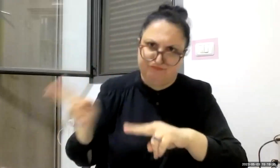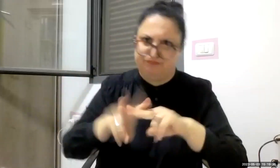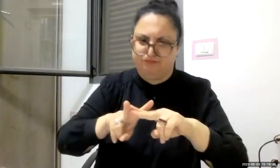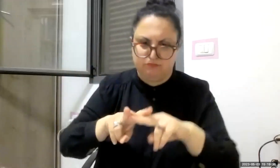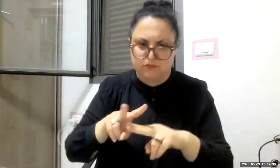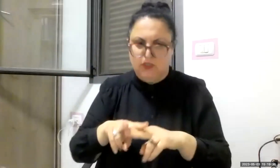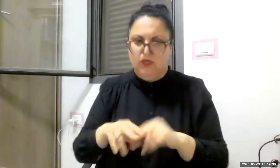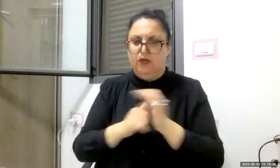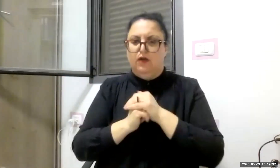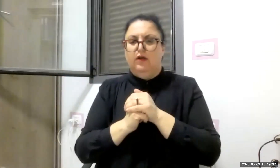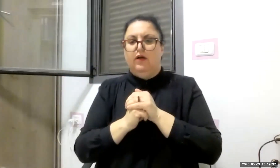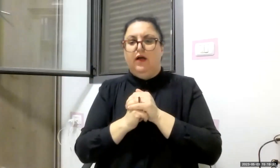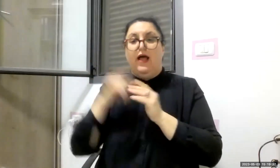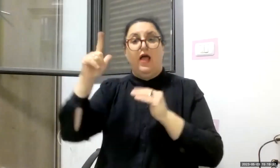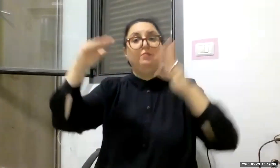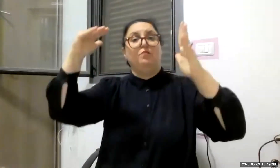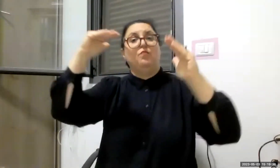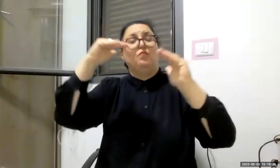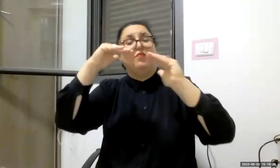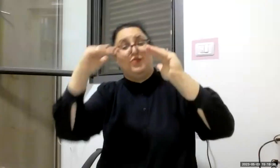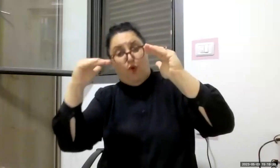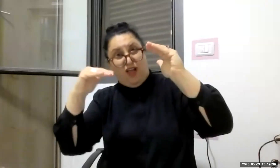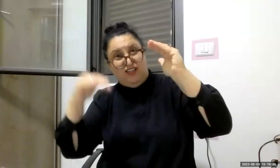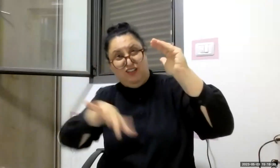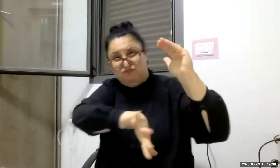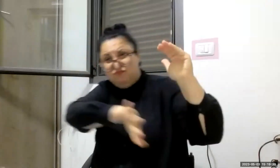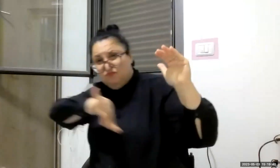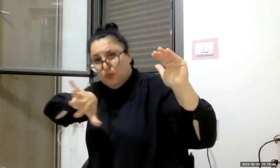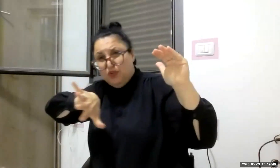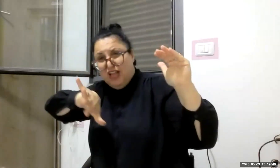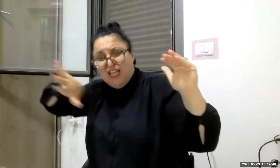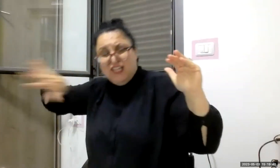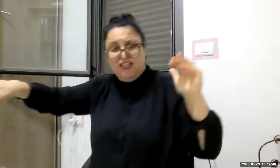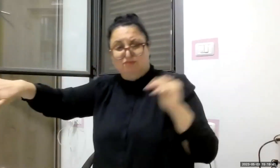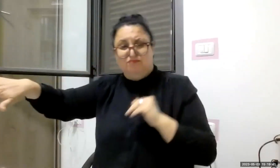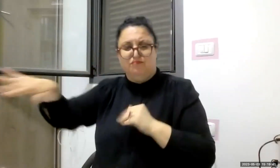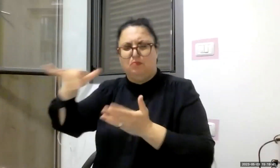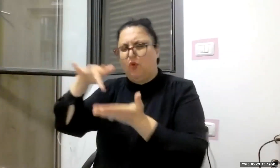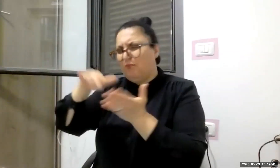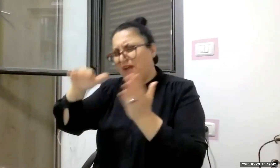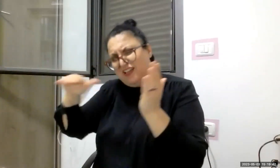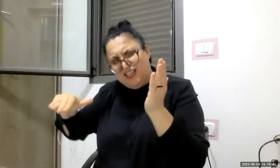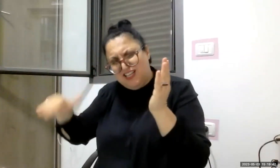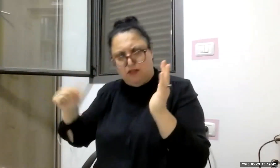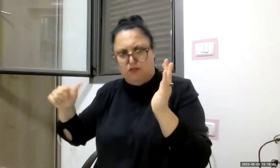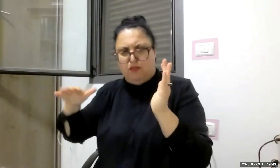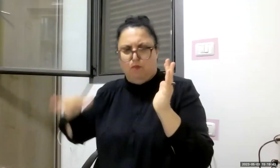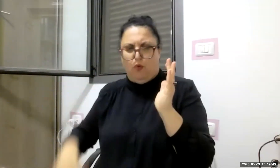ואותן מיעוטים מופלים אפילו עוד יותר, ומדורגים ומודרים למקומות